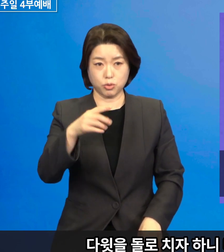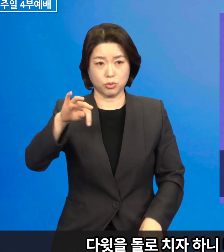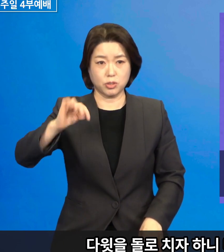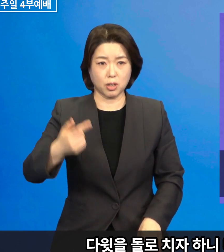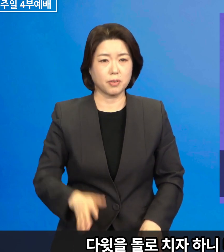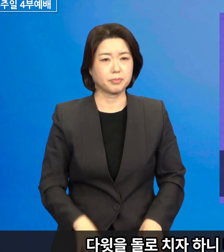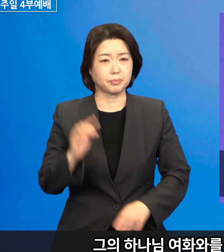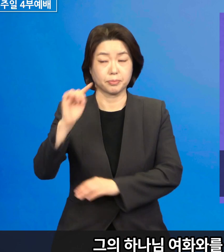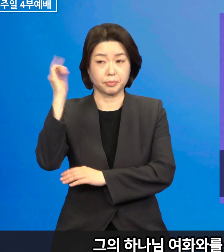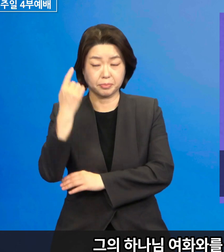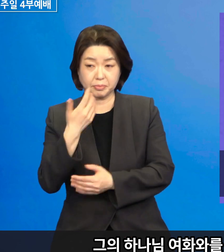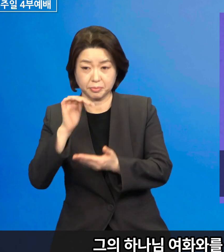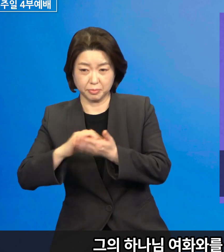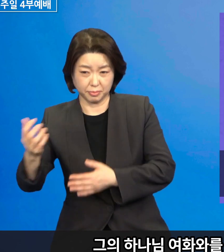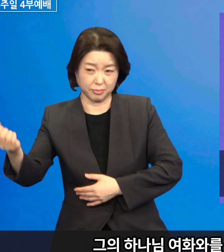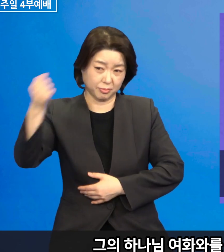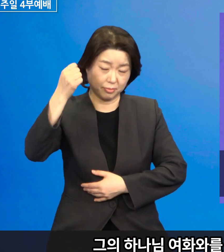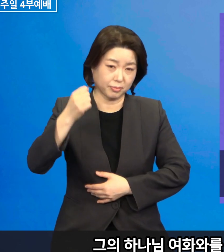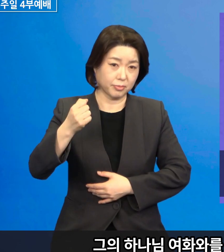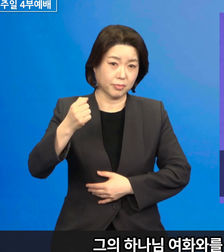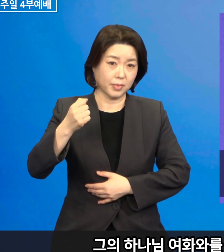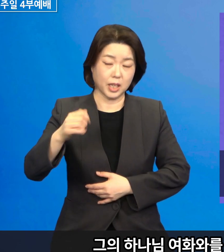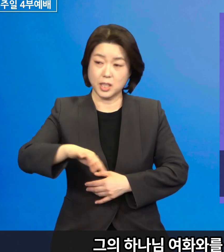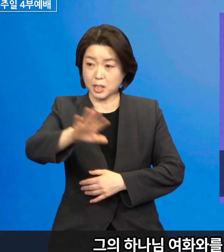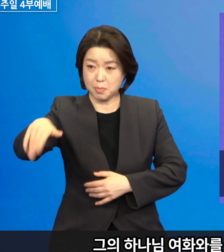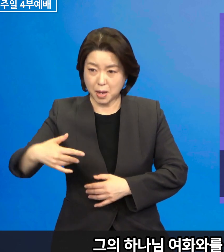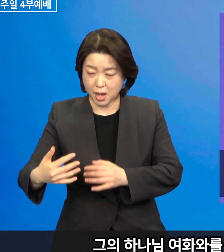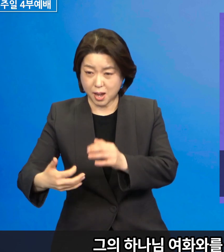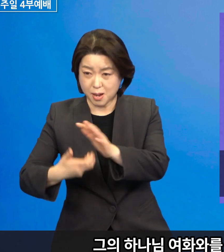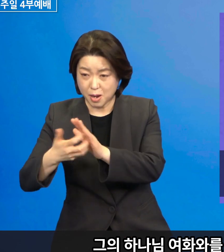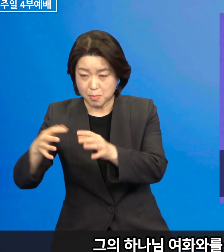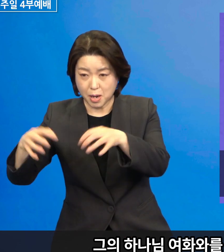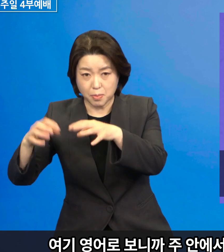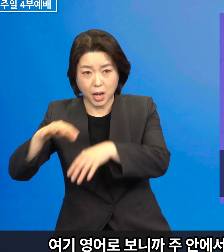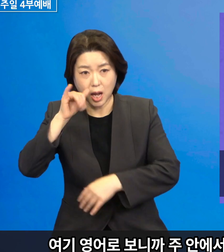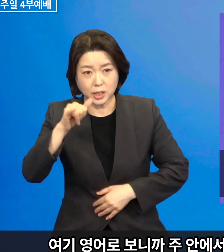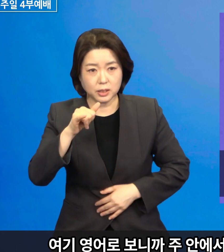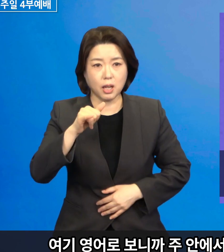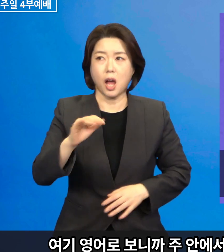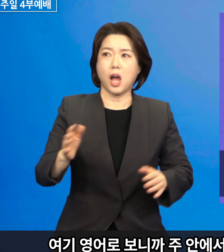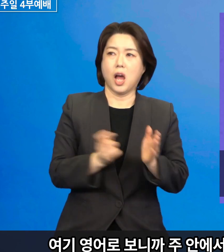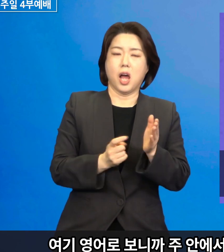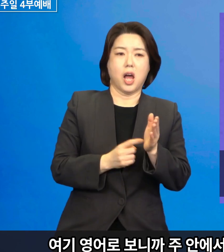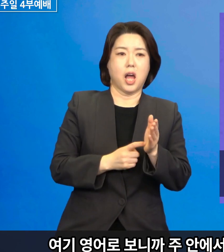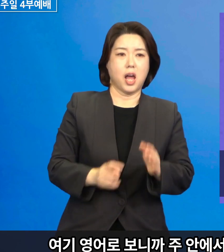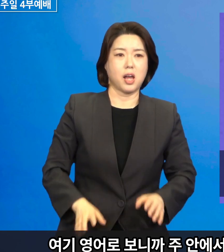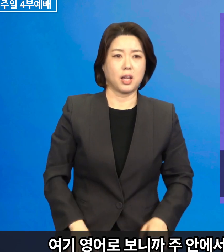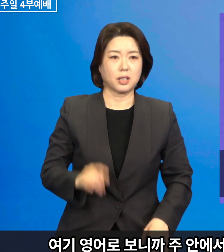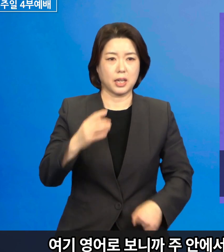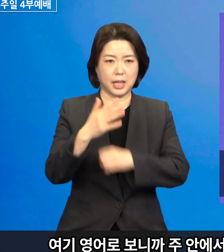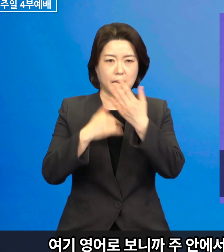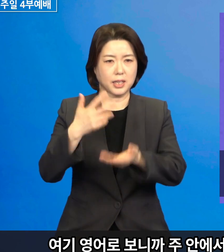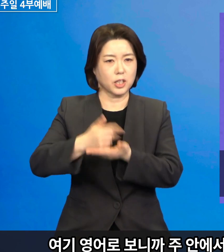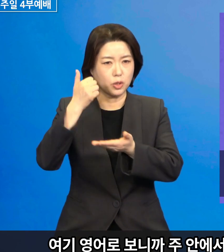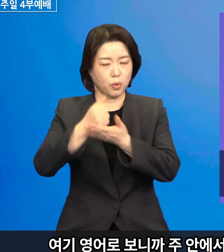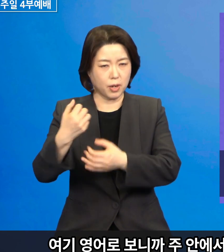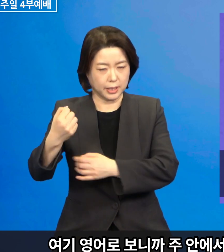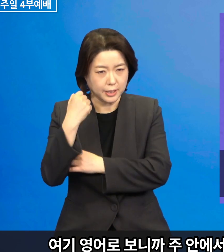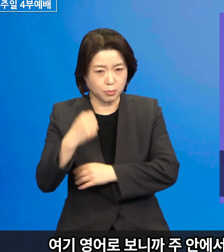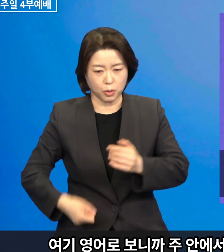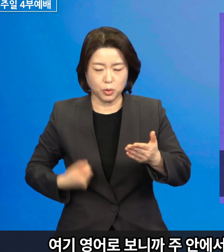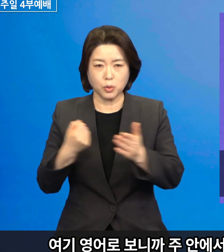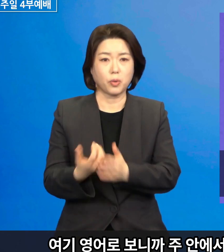크게 다급하였으나 그의 하나님 여호와를 힘입고 용기를 얻었더라. 여기 영어로 보니까 주 안에서,